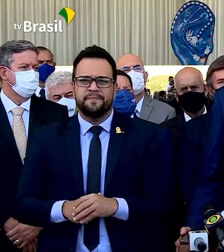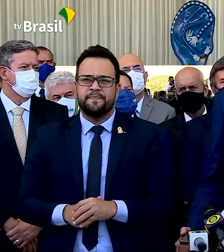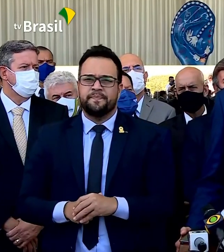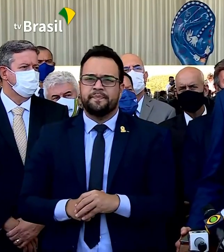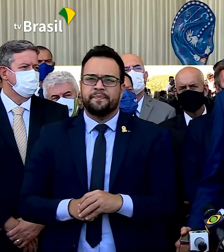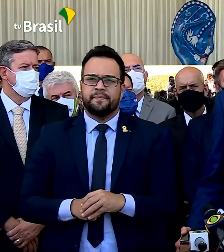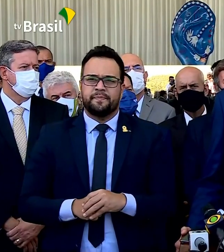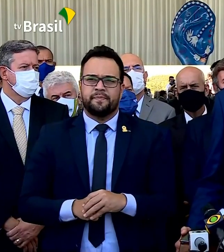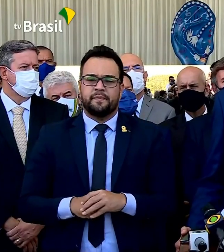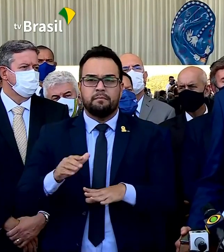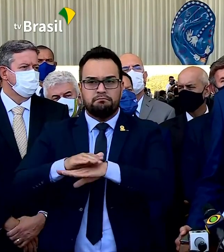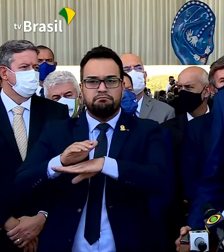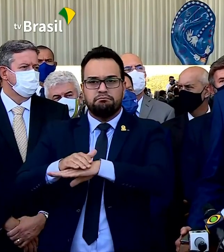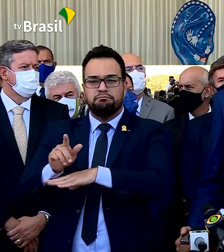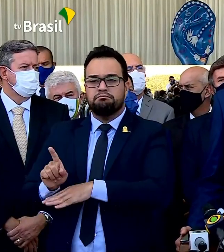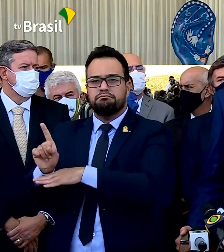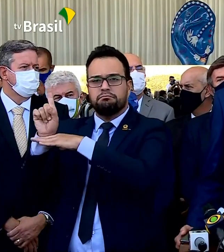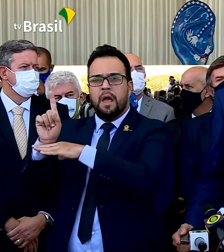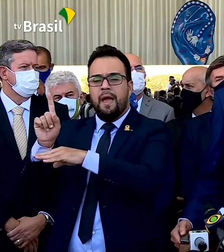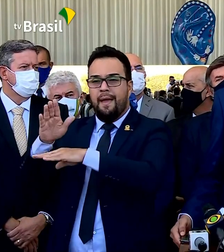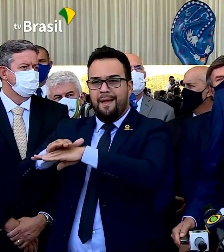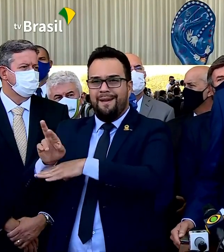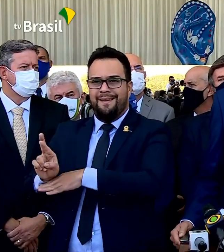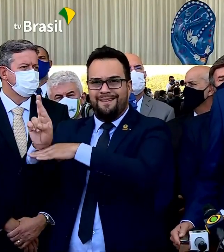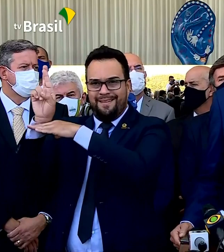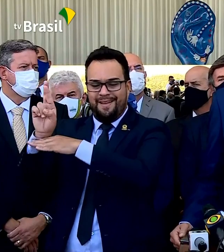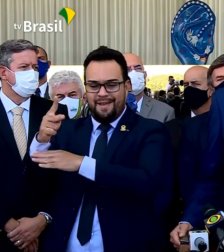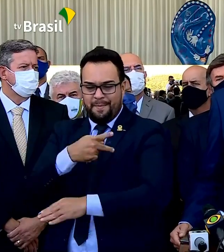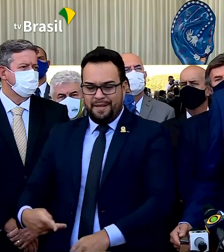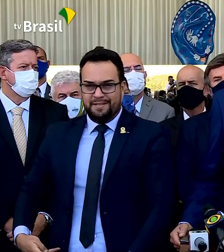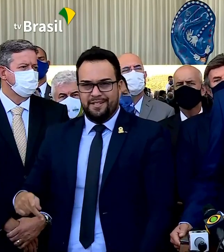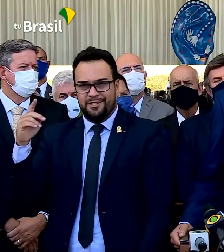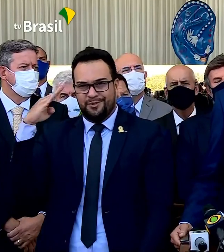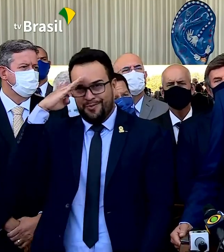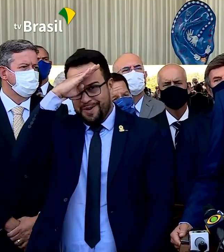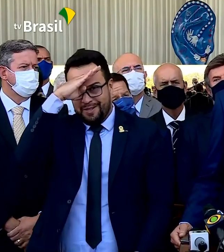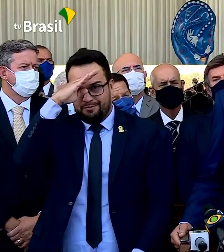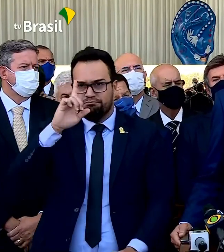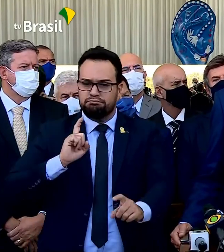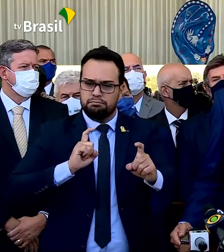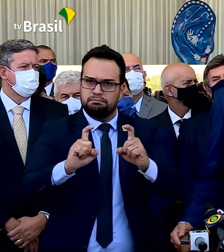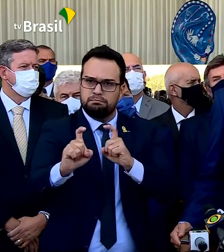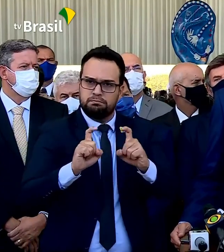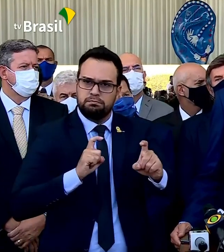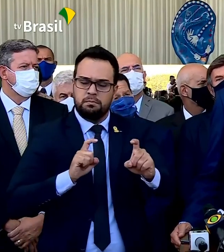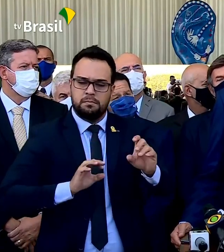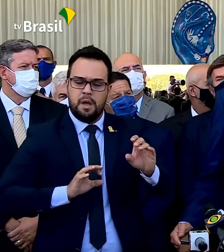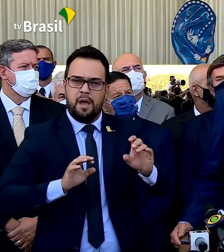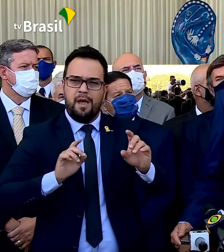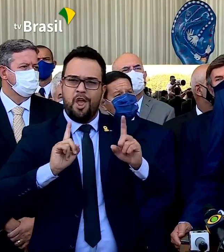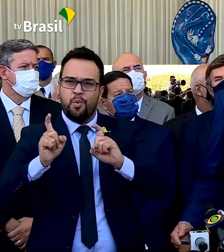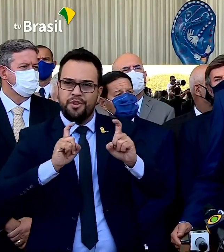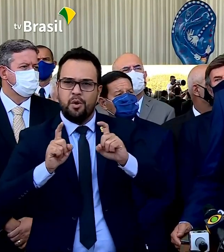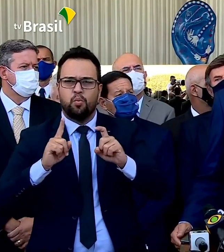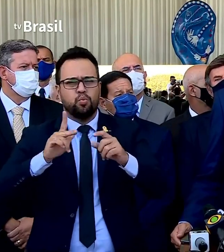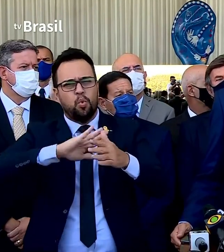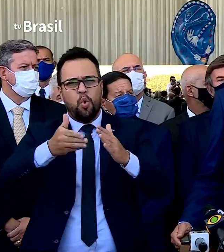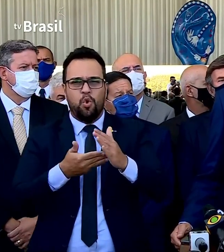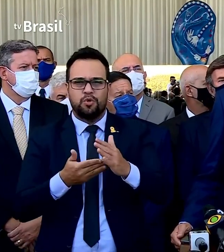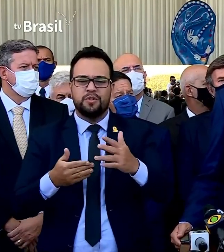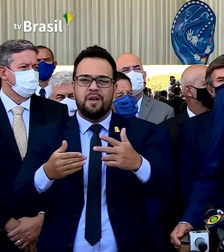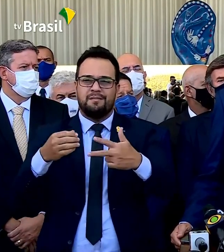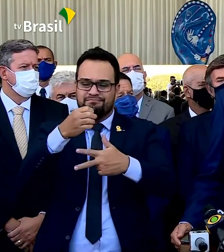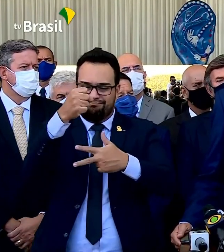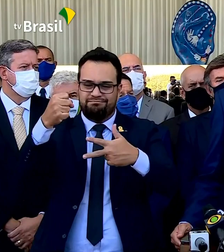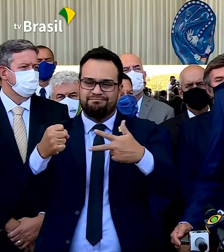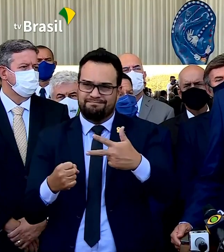o comando do senhor presidente da República, todos os poderes estiveram presentes: executivo, legislativo,